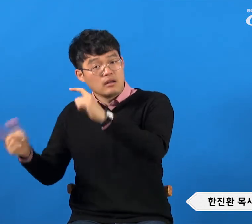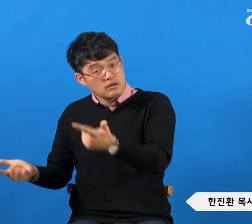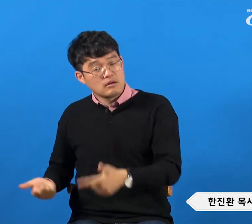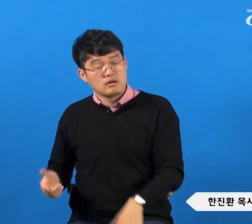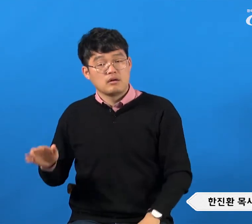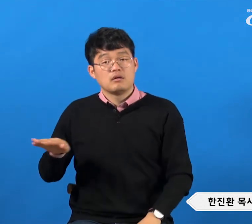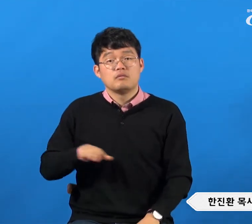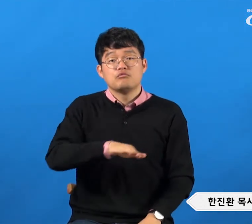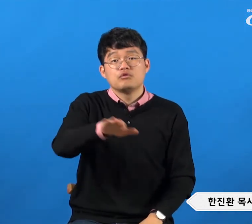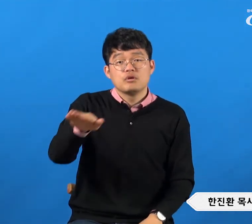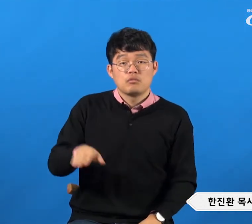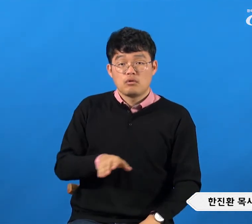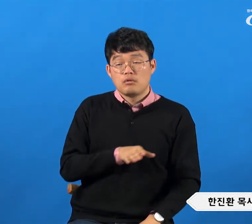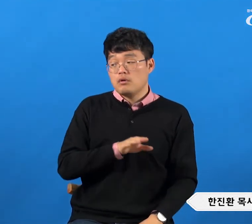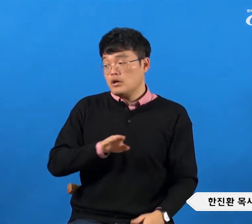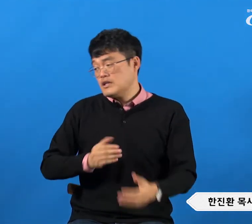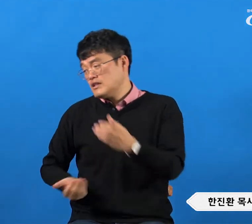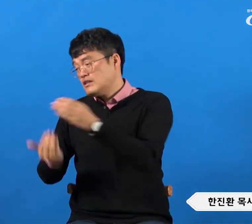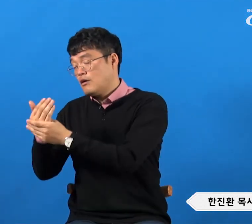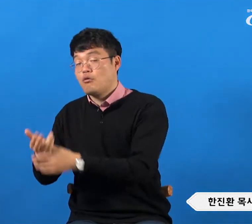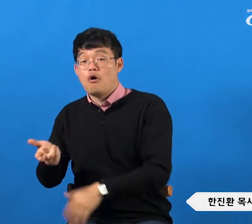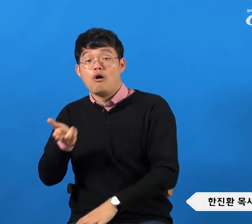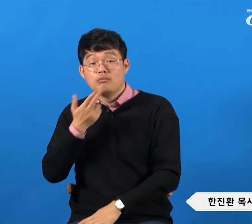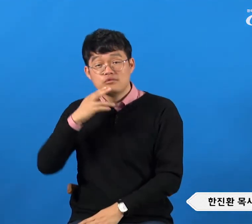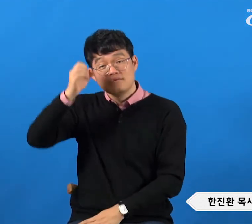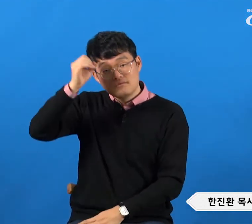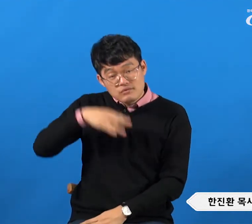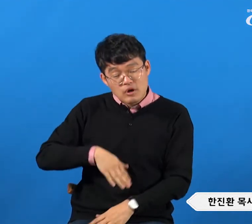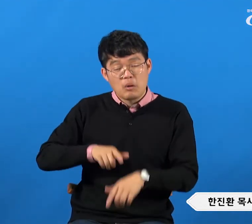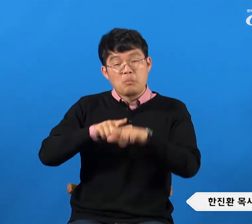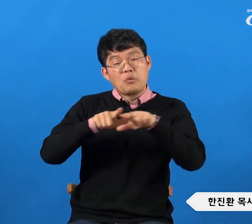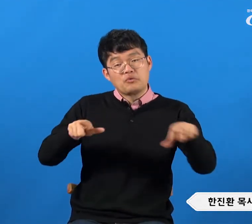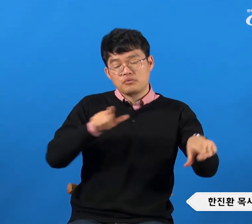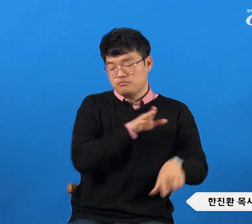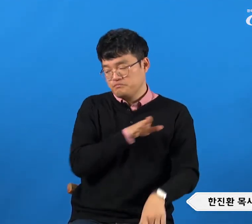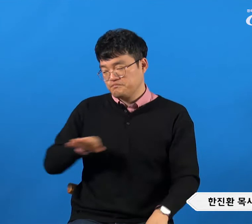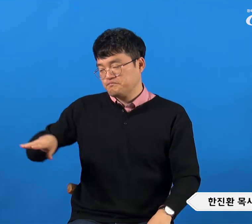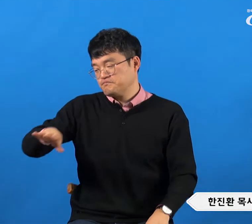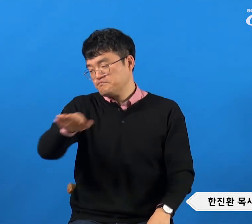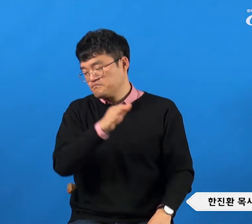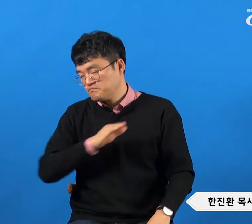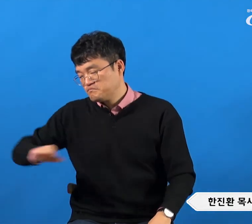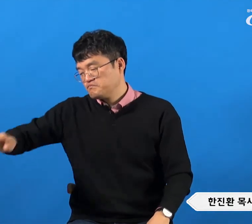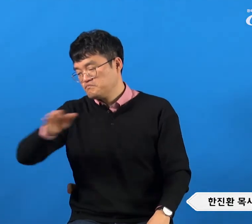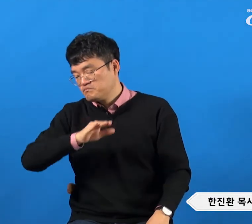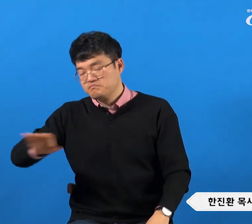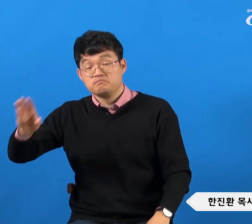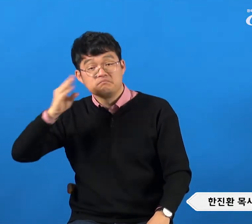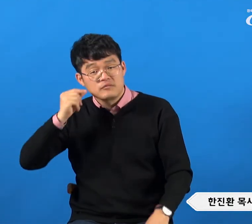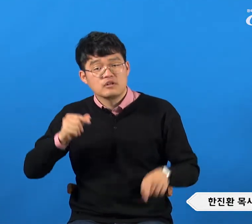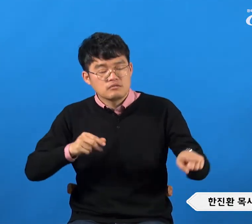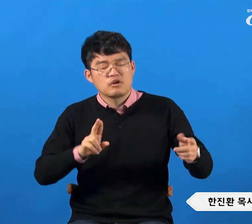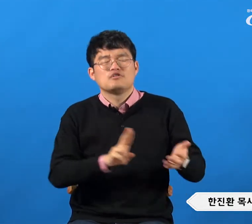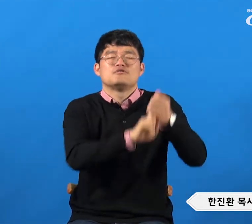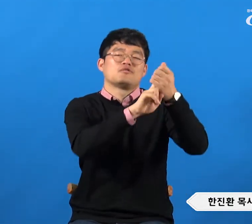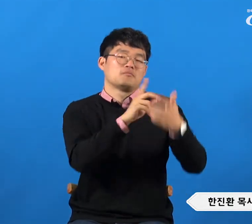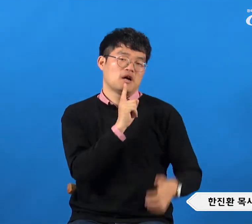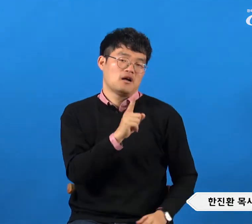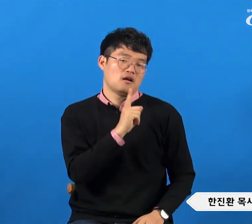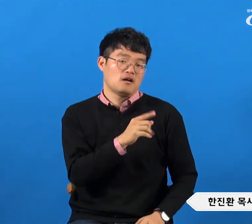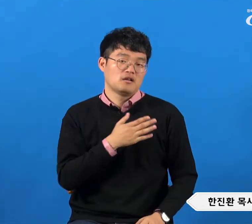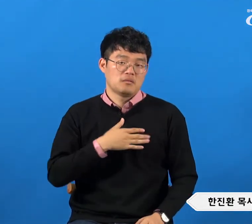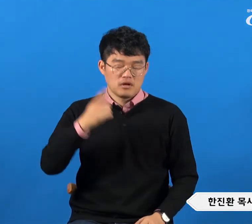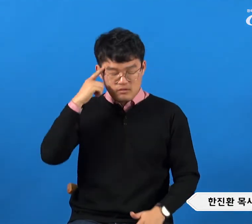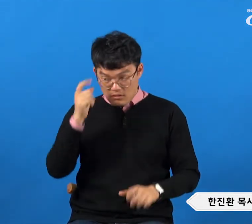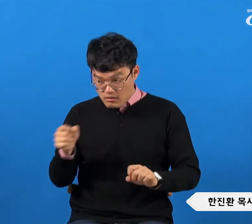하는데, 사실은 사고 당하지 않고 하루를 지내는 것이 기적입니다. 나만 정신 똑바로 차리고